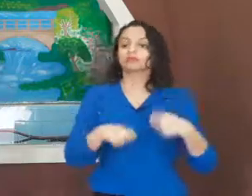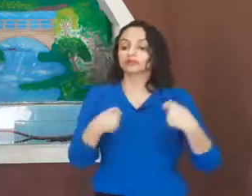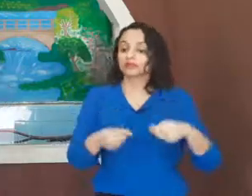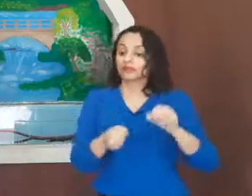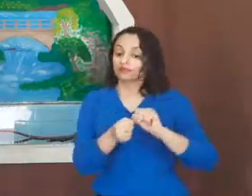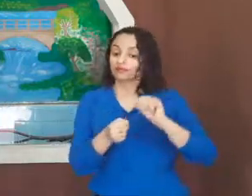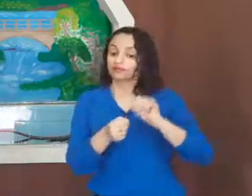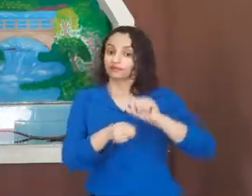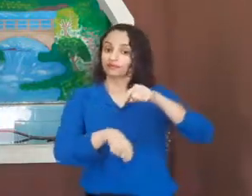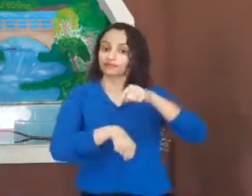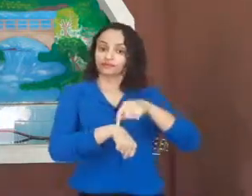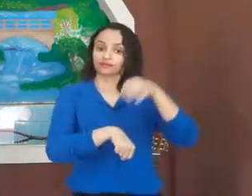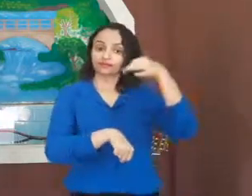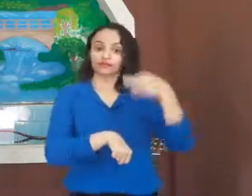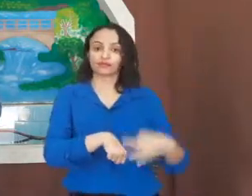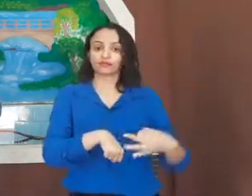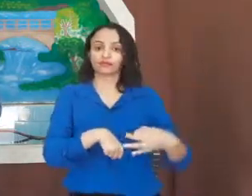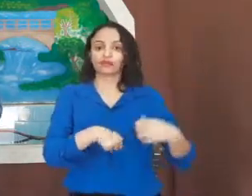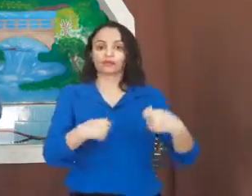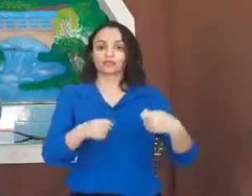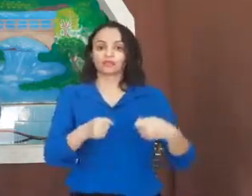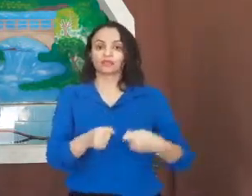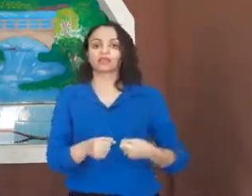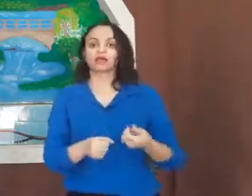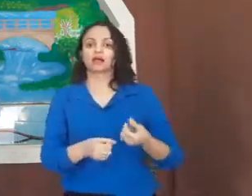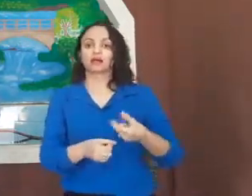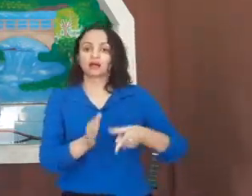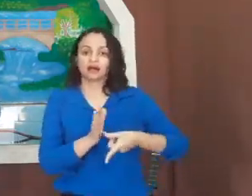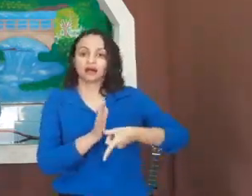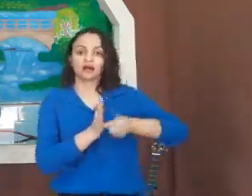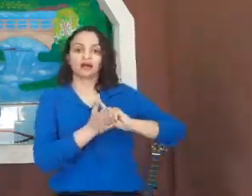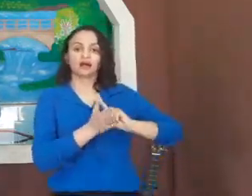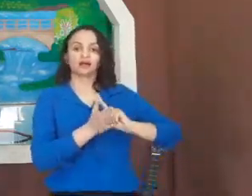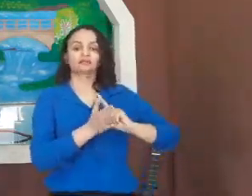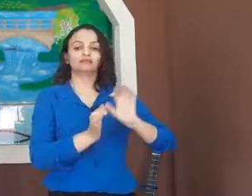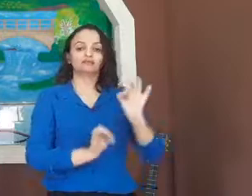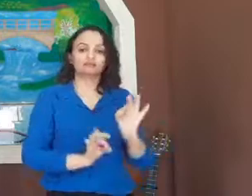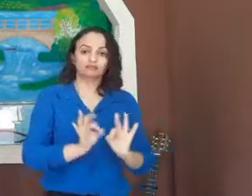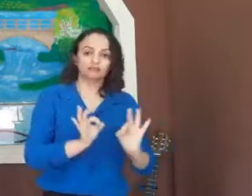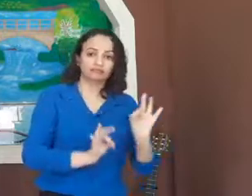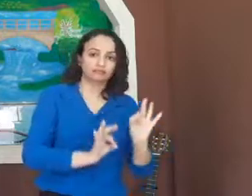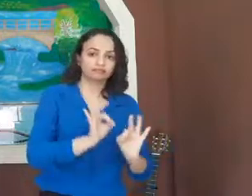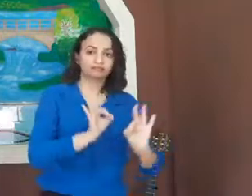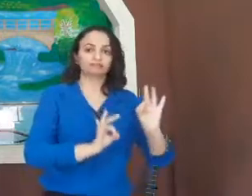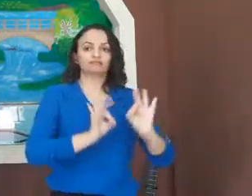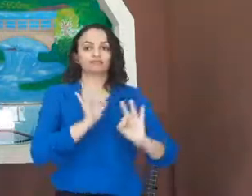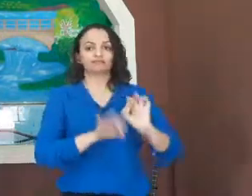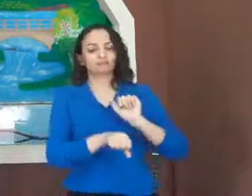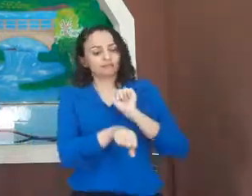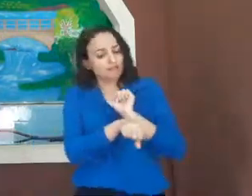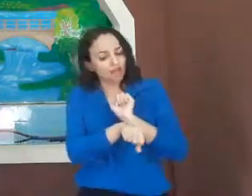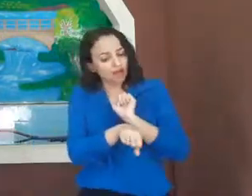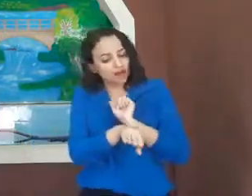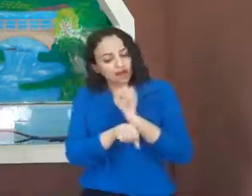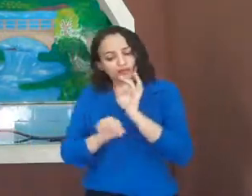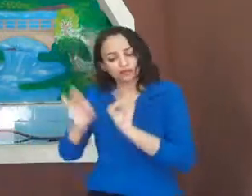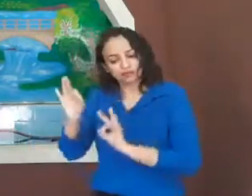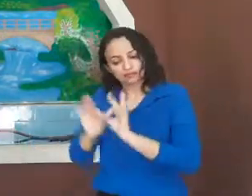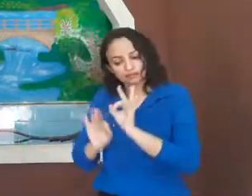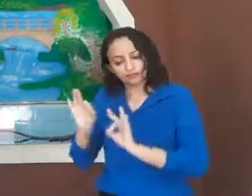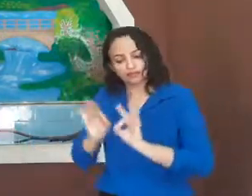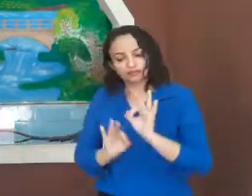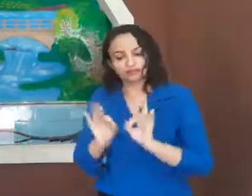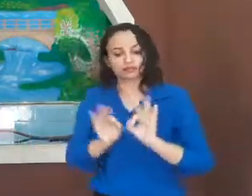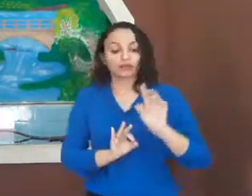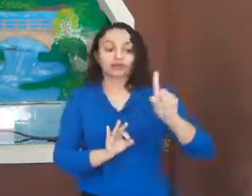fazer o planejamento há um tempo anterior, esperar esse tempo de preparação